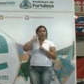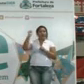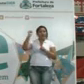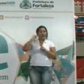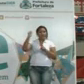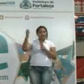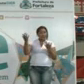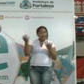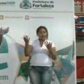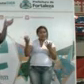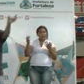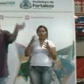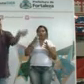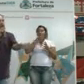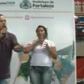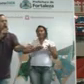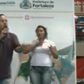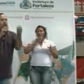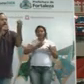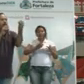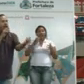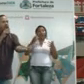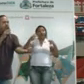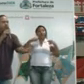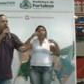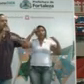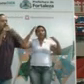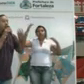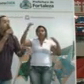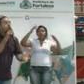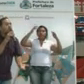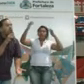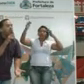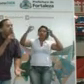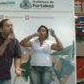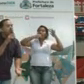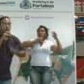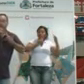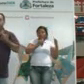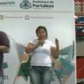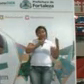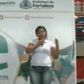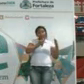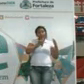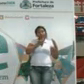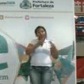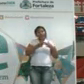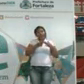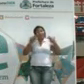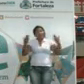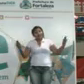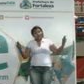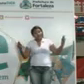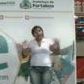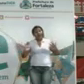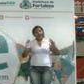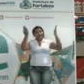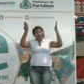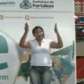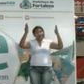não? O Natal, ele é melancólico, ele é reflexivo, ele é triste. Por isso que a festa mesmo é o